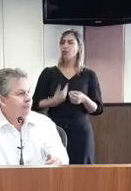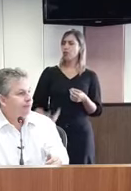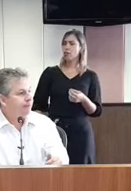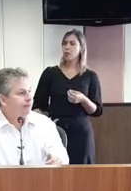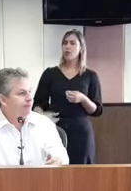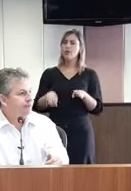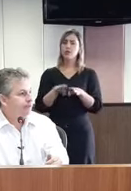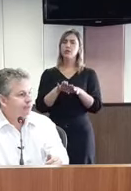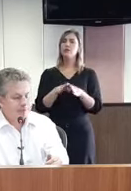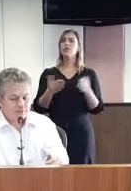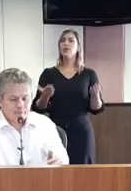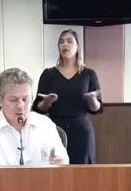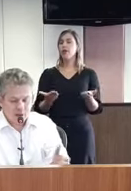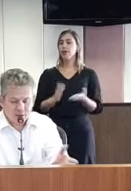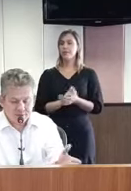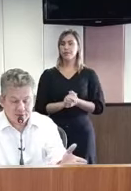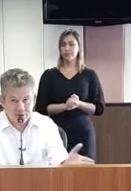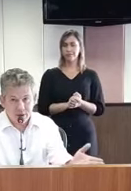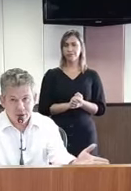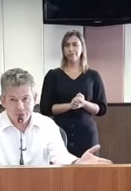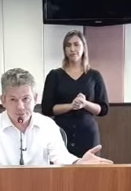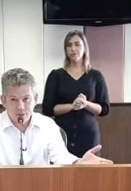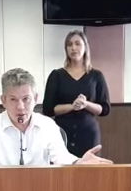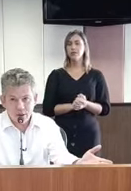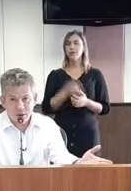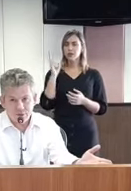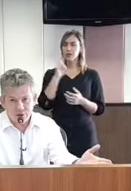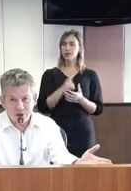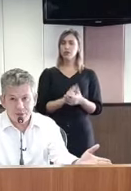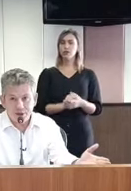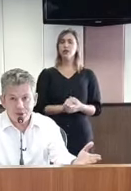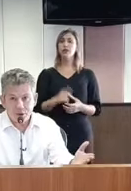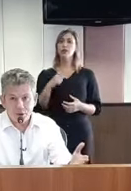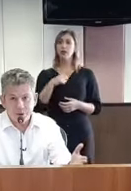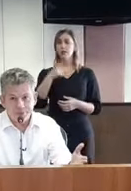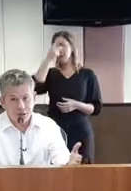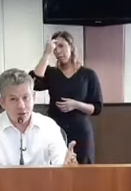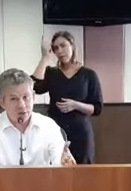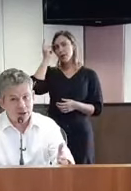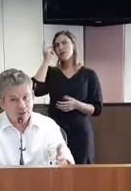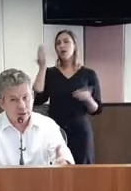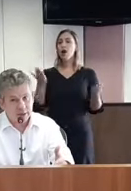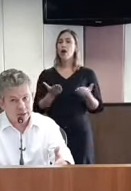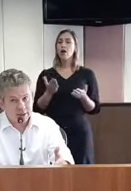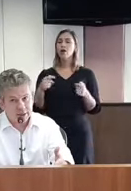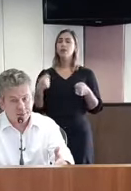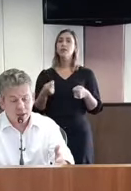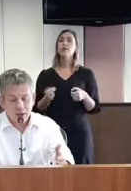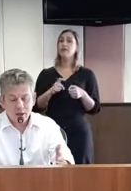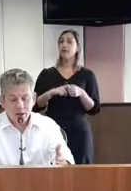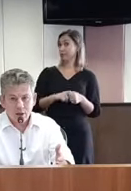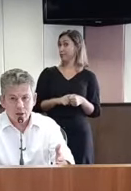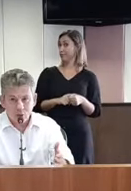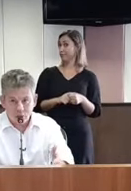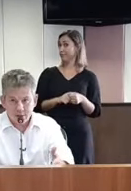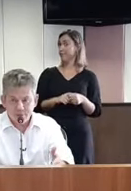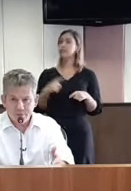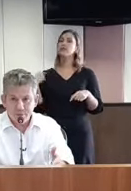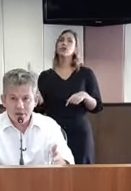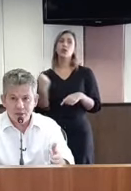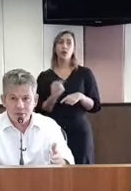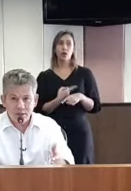do estado nesse sentido? Olha, tá vendo aí, ó? Tem gente que precipitou e agora vai ter que voltar atrás.